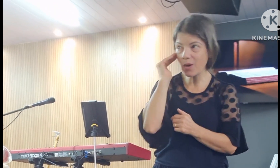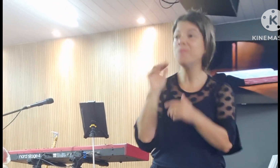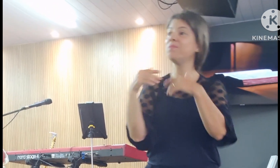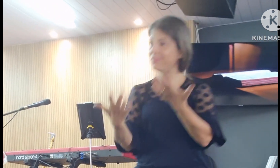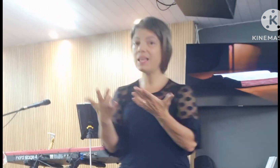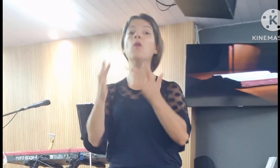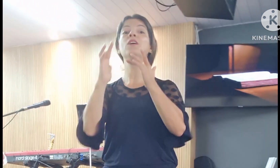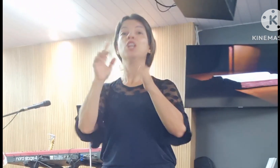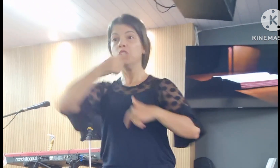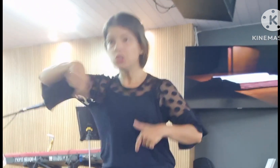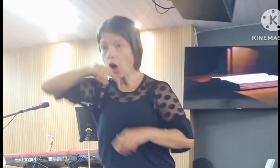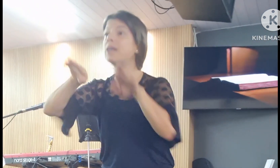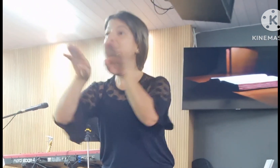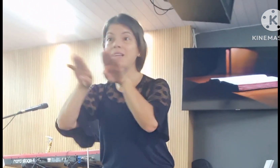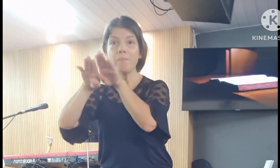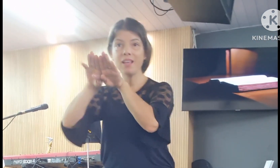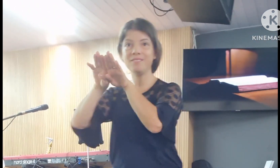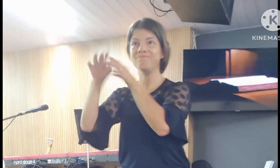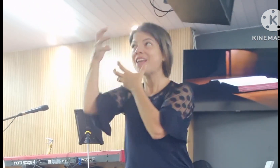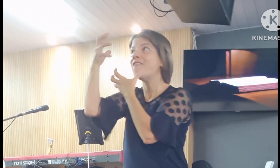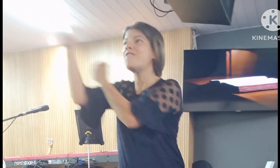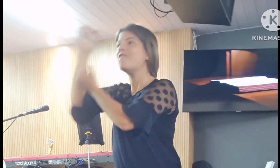teu lugar. Por isso você é salvo.